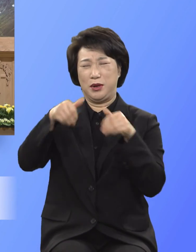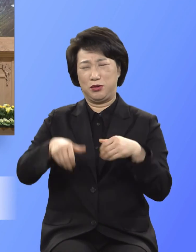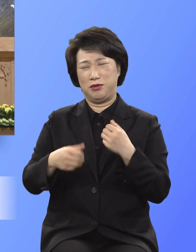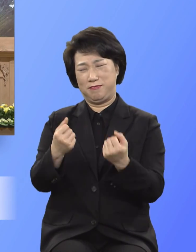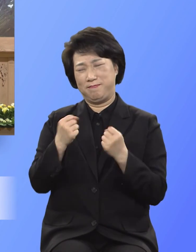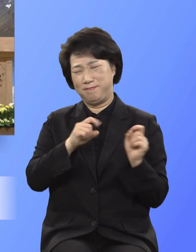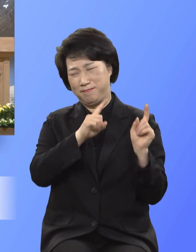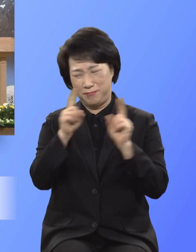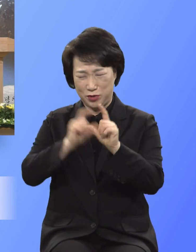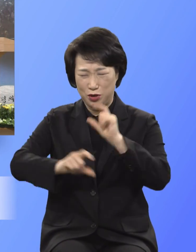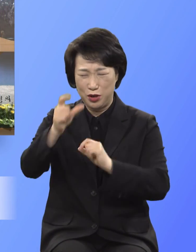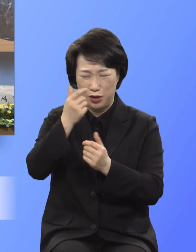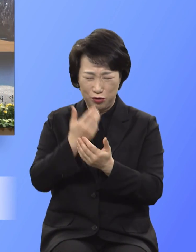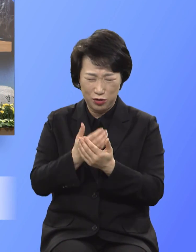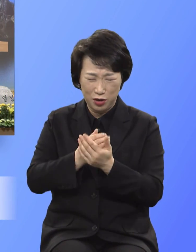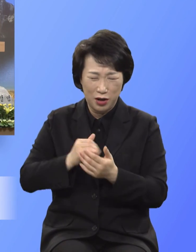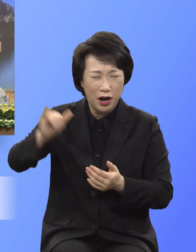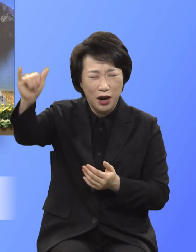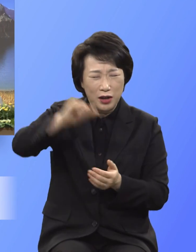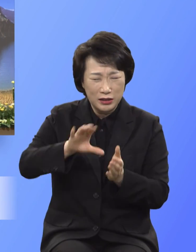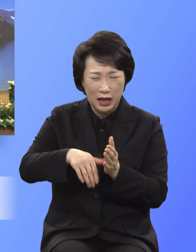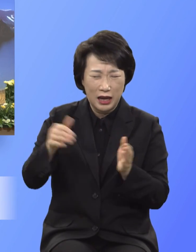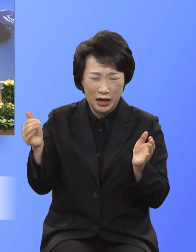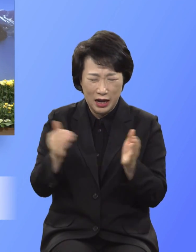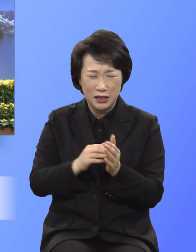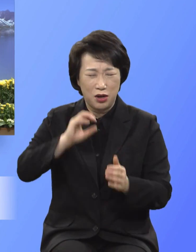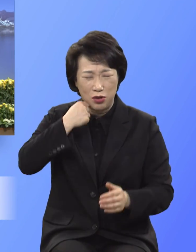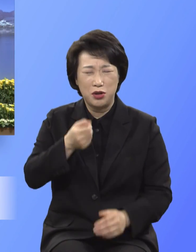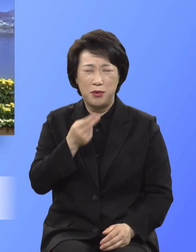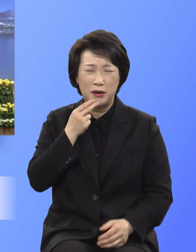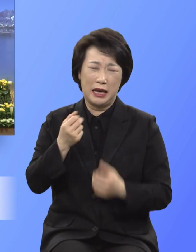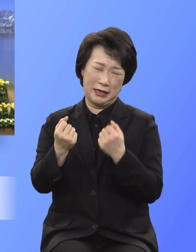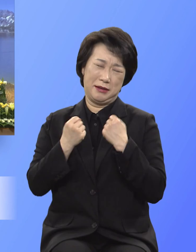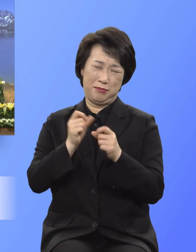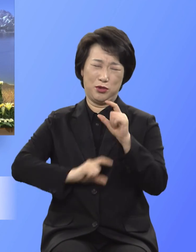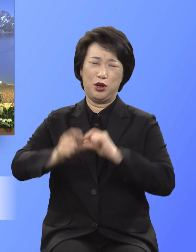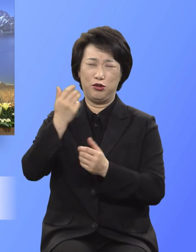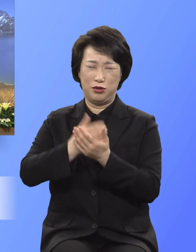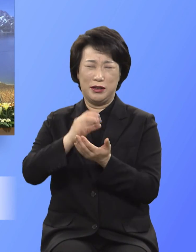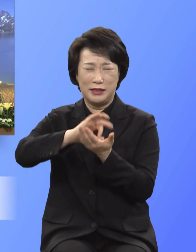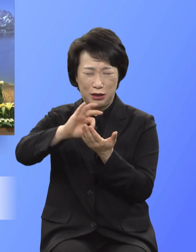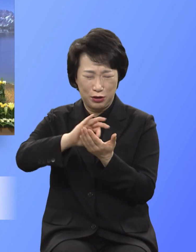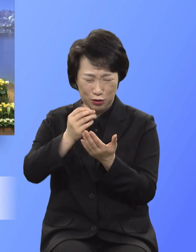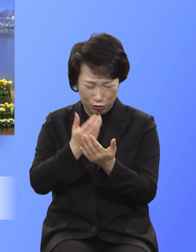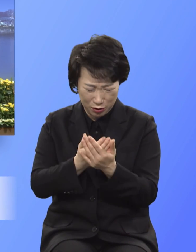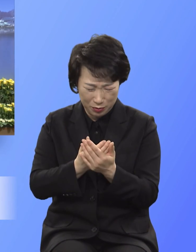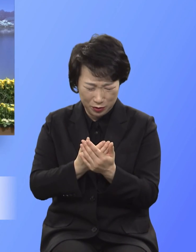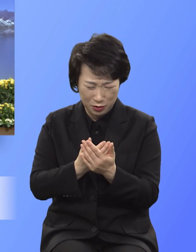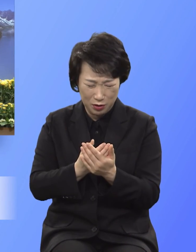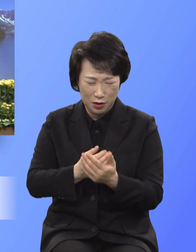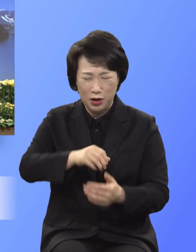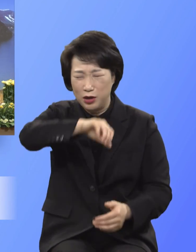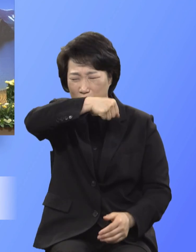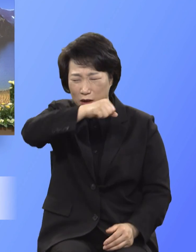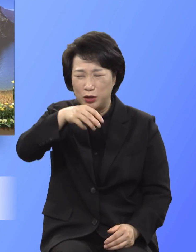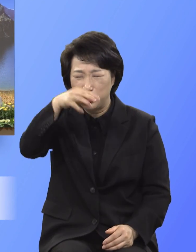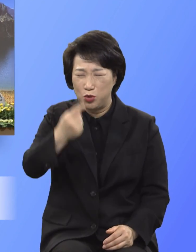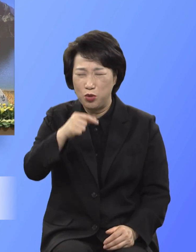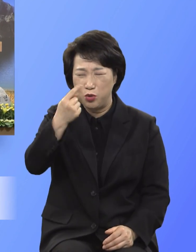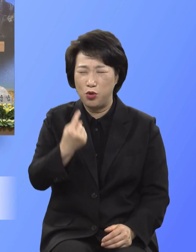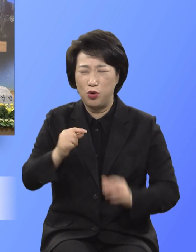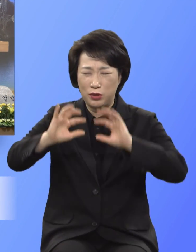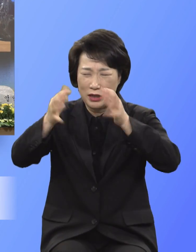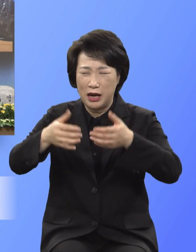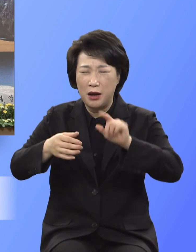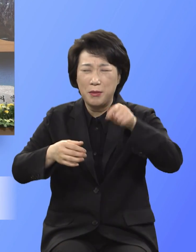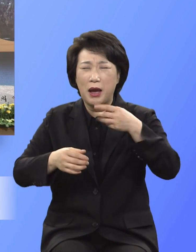어떤 어려움도 없도록 주께서 주의 종을 기력 주셔 쓰시옵시고 토고 영혼의